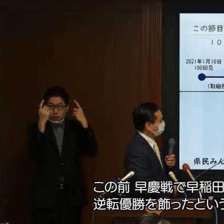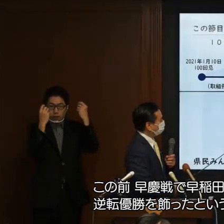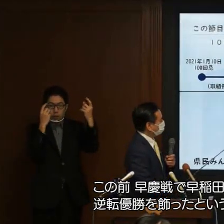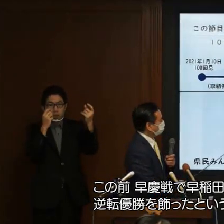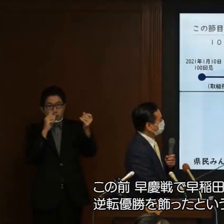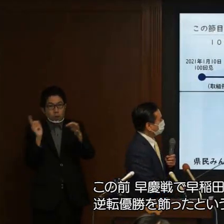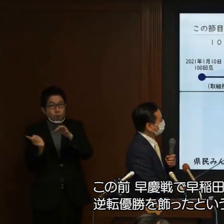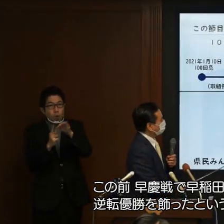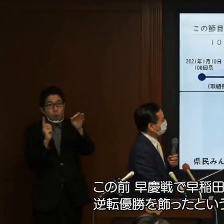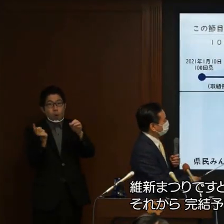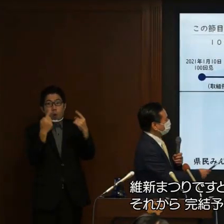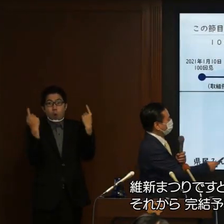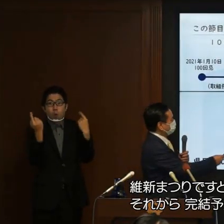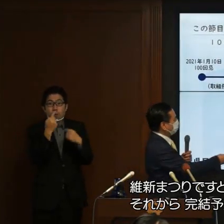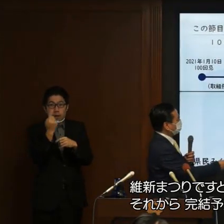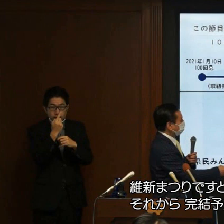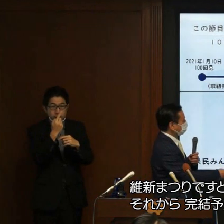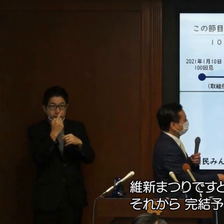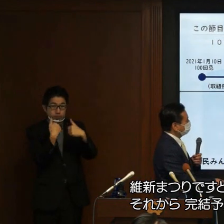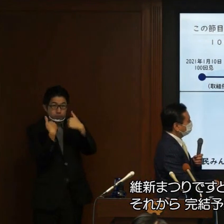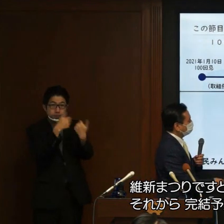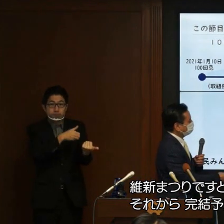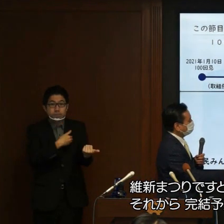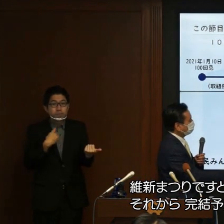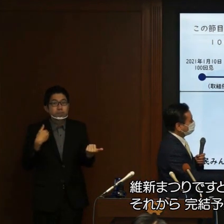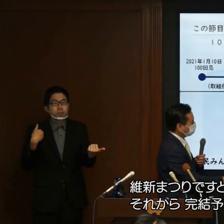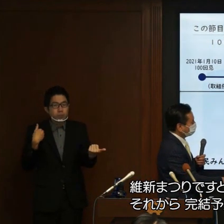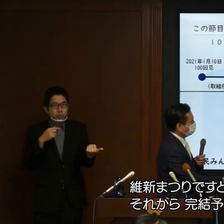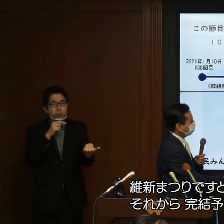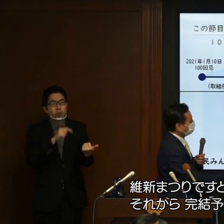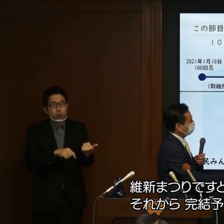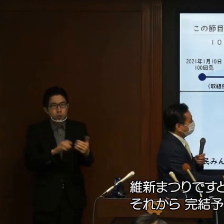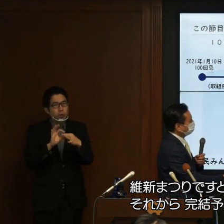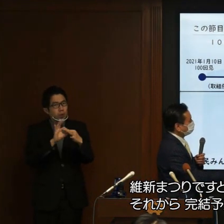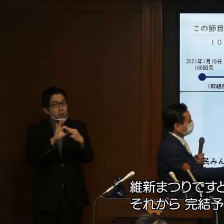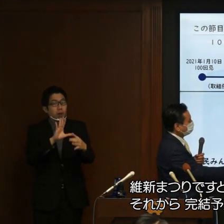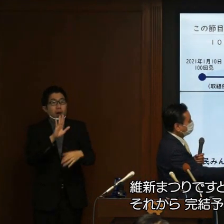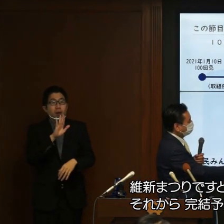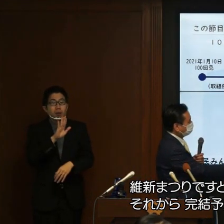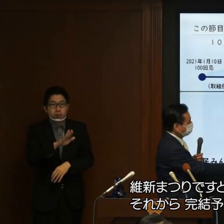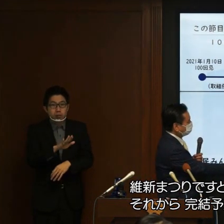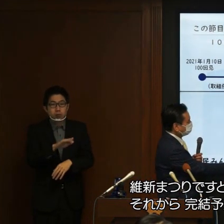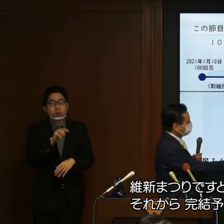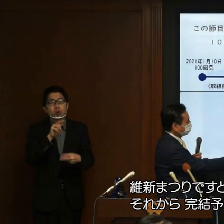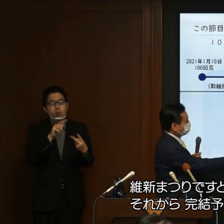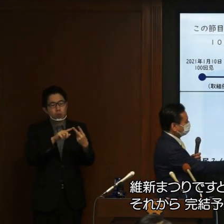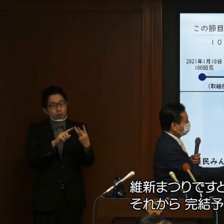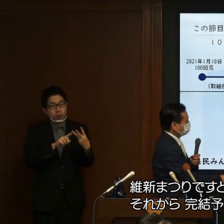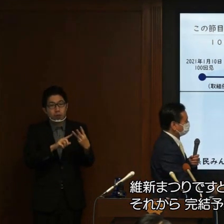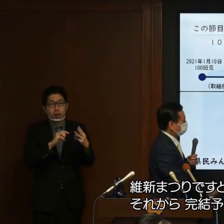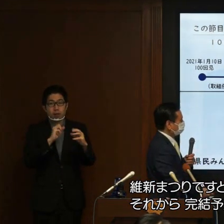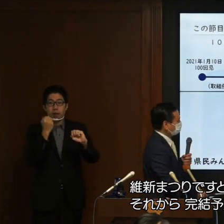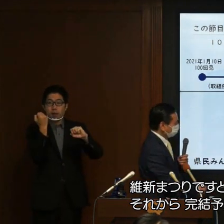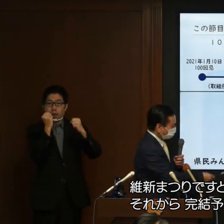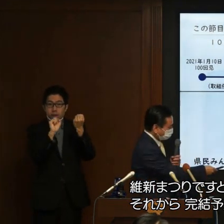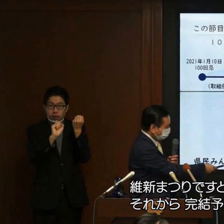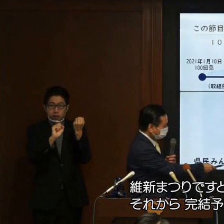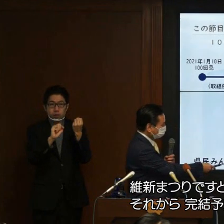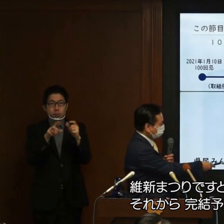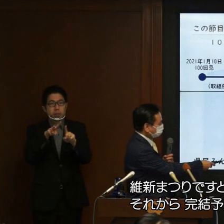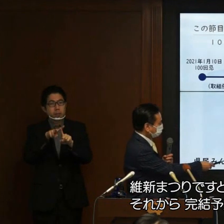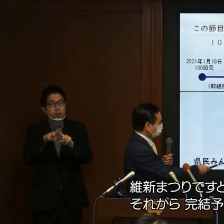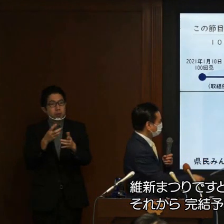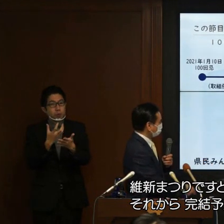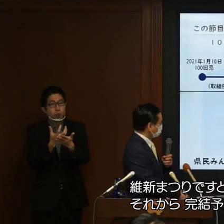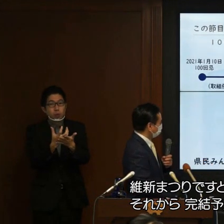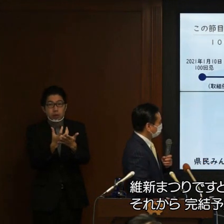ったという話もあります。維新祭りですとか、演劇だとか、それから小説ですとか、完結